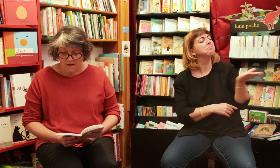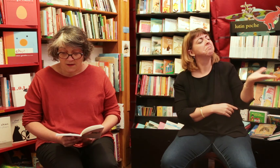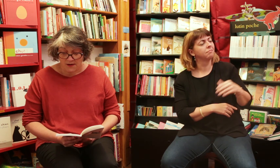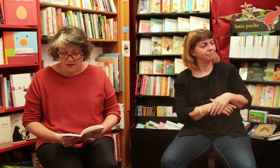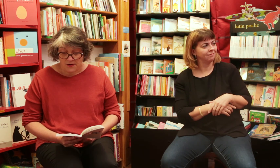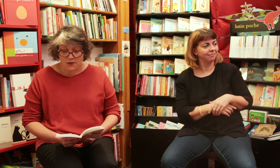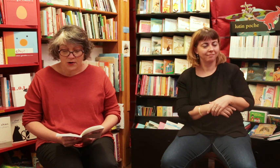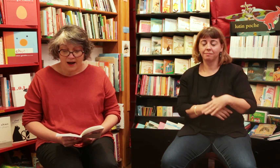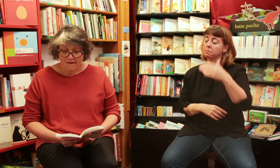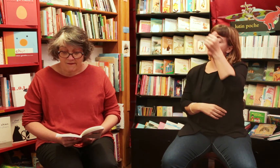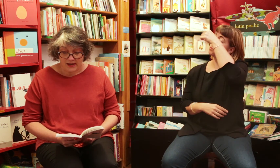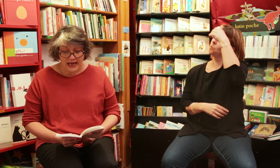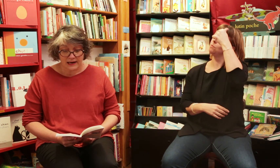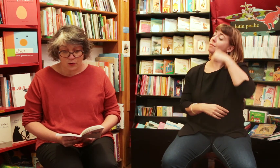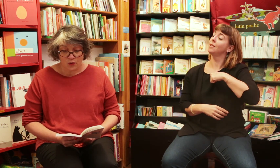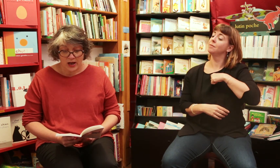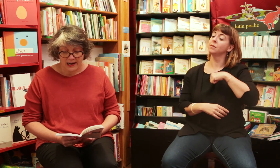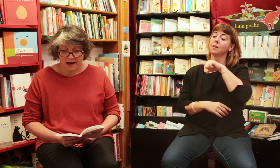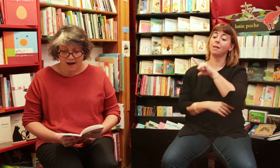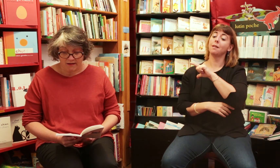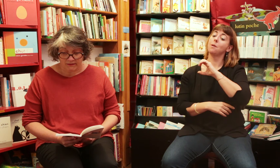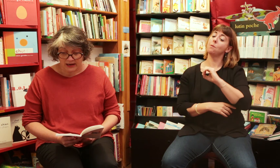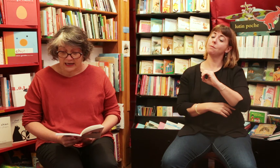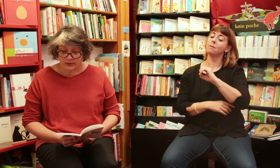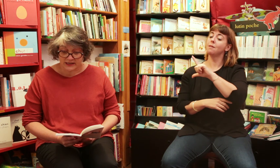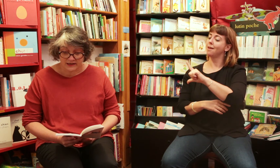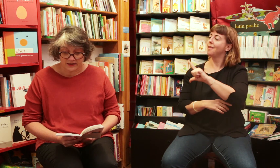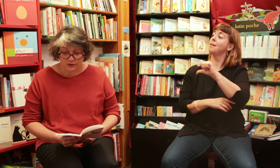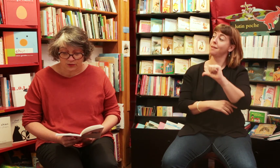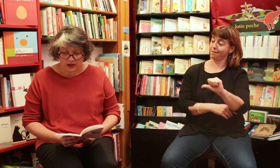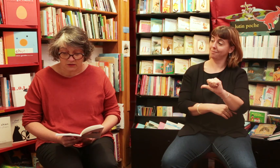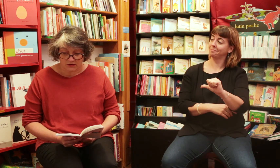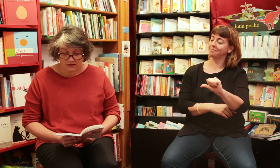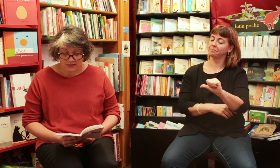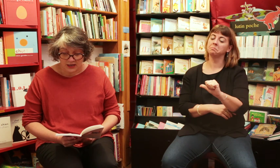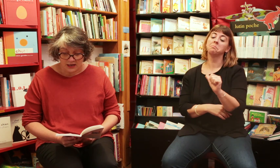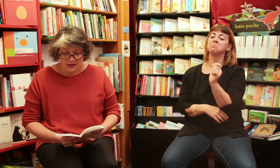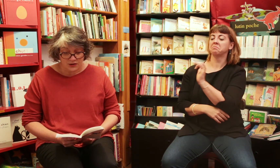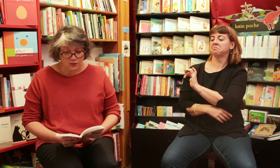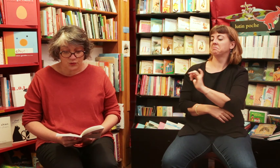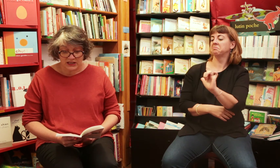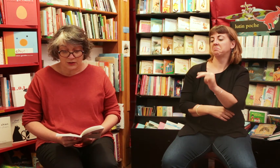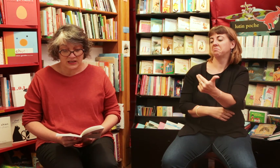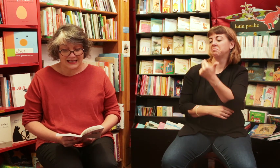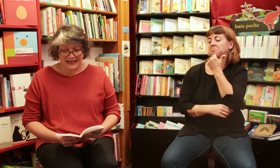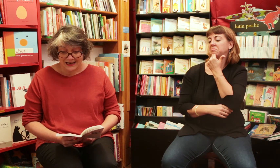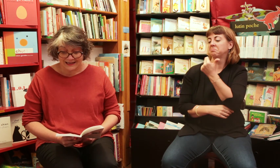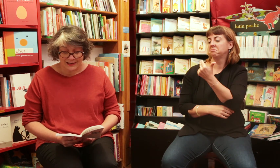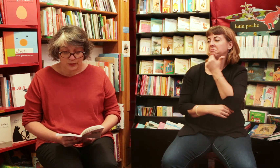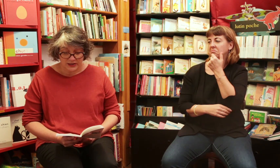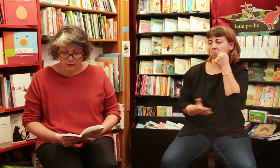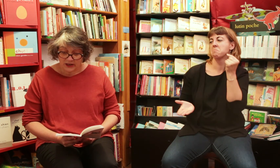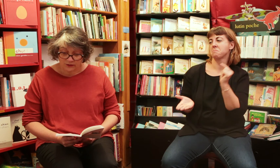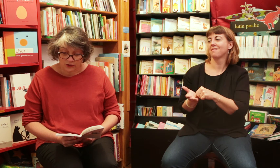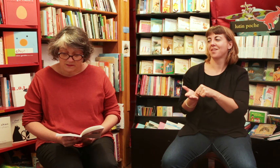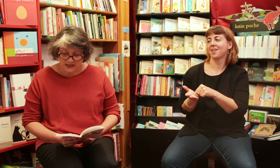toi ?»« Lola, L-O-L-A », elle a précisé en souriant. Je me suis dit que c'était classe